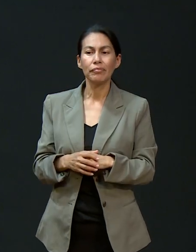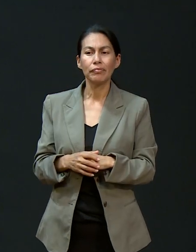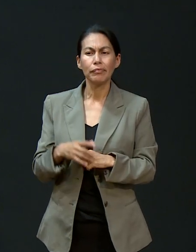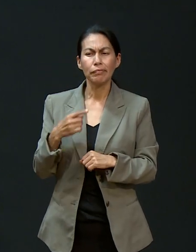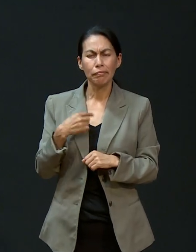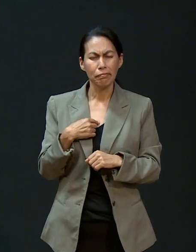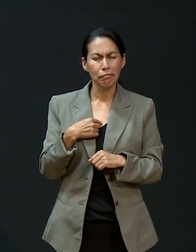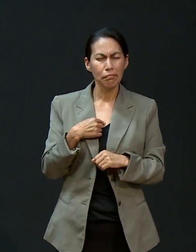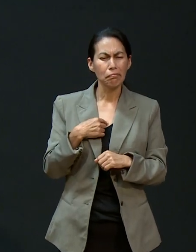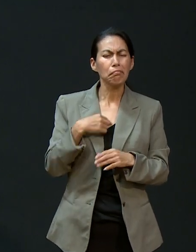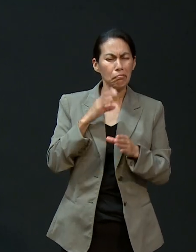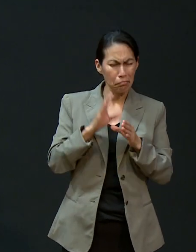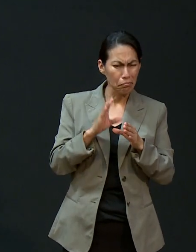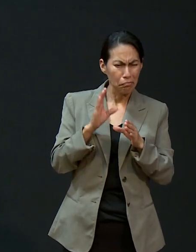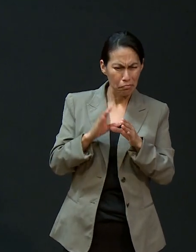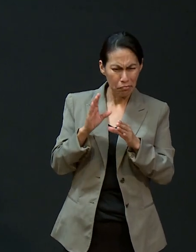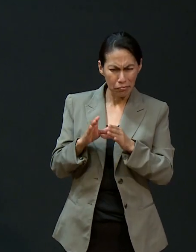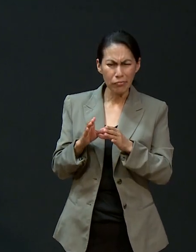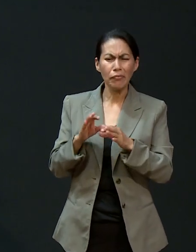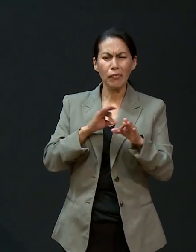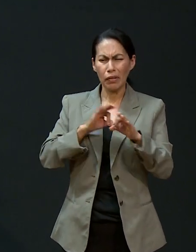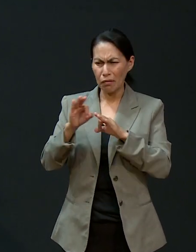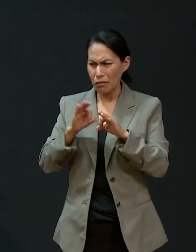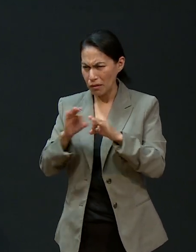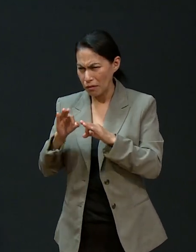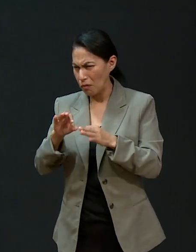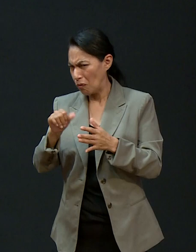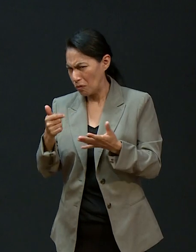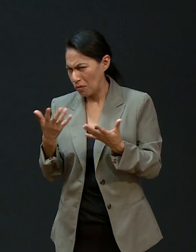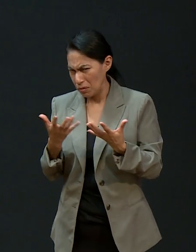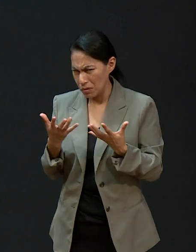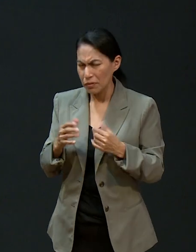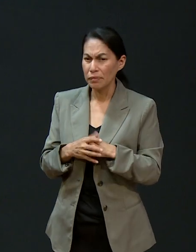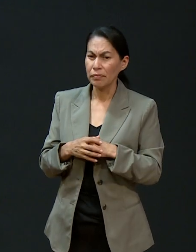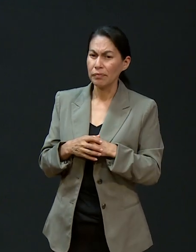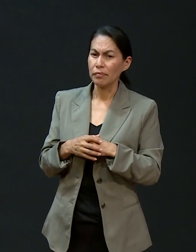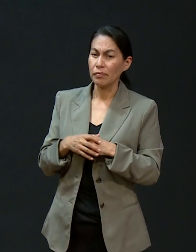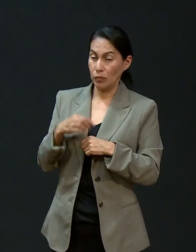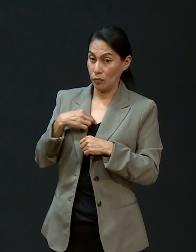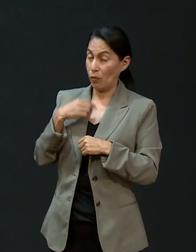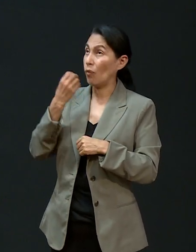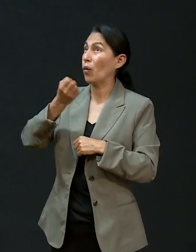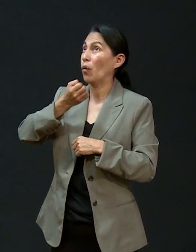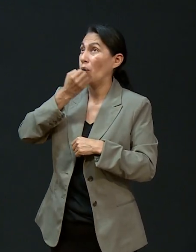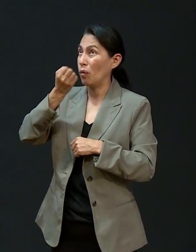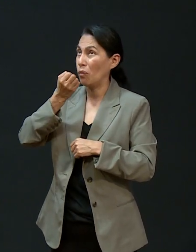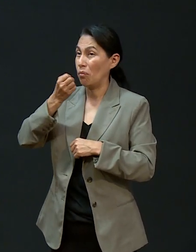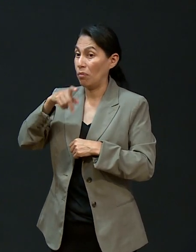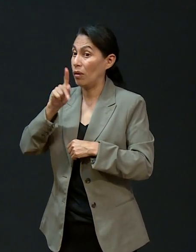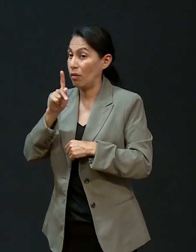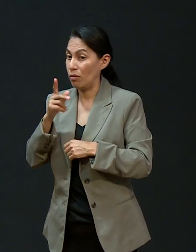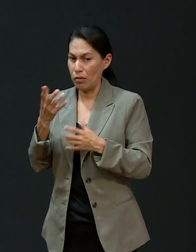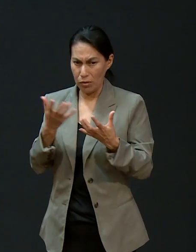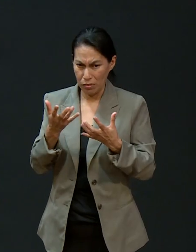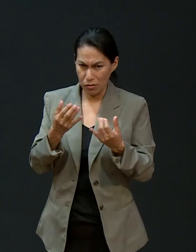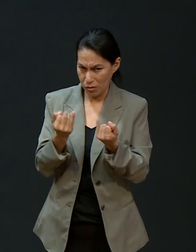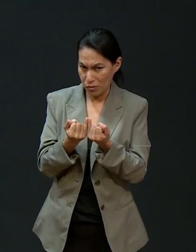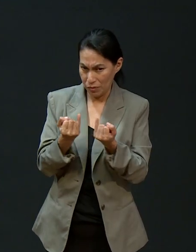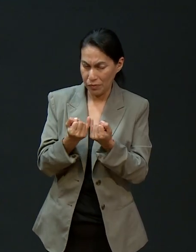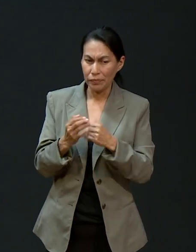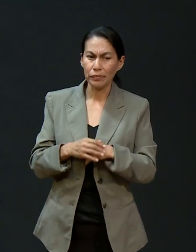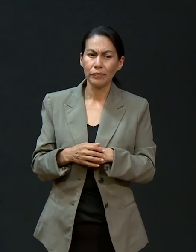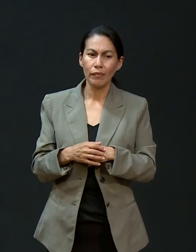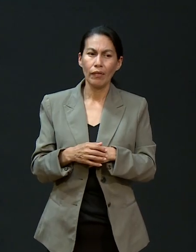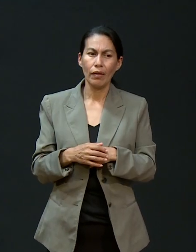Y pensé que tengo que hacer mi parte también, buscar un trabajo, otro, porque, pues, horas a Dios y tienes que